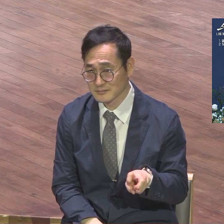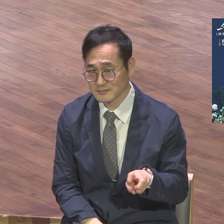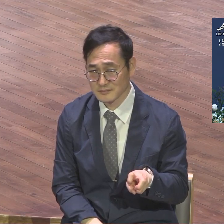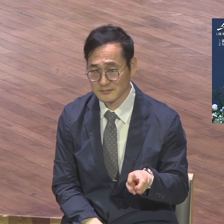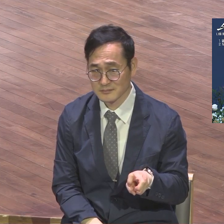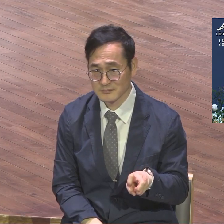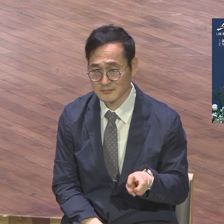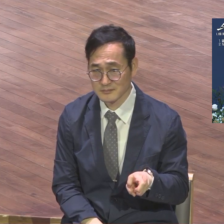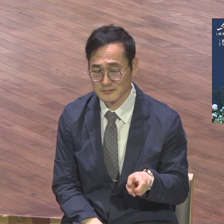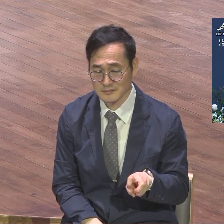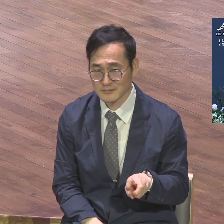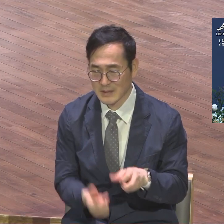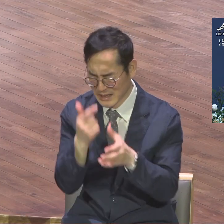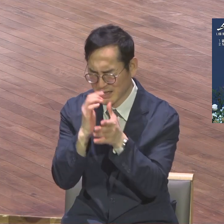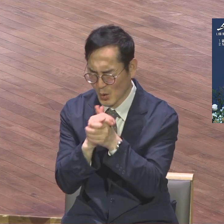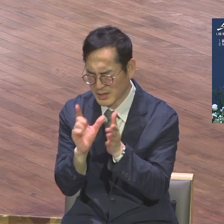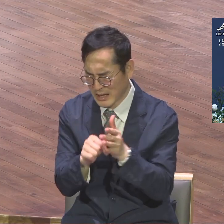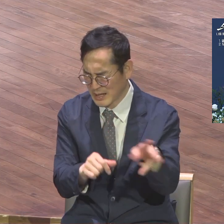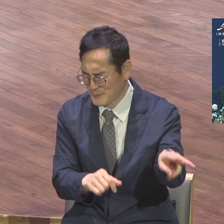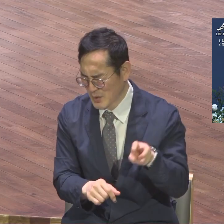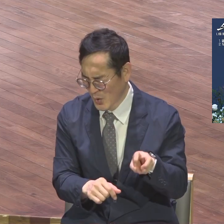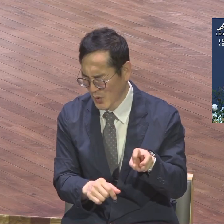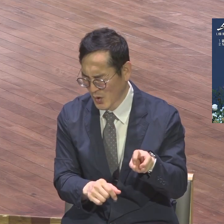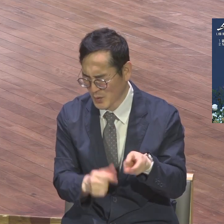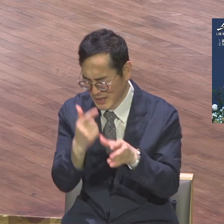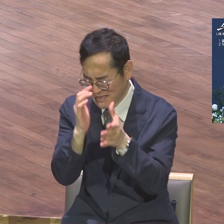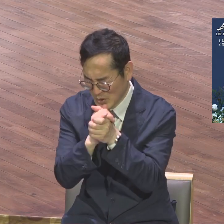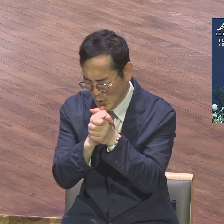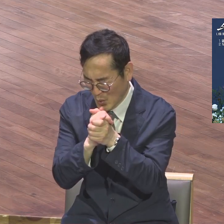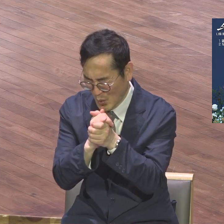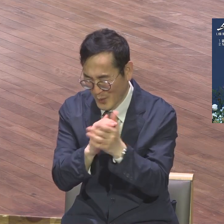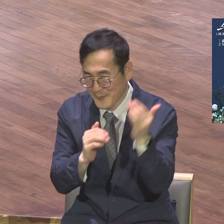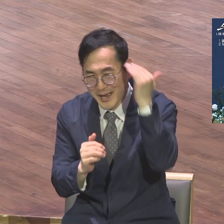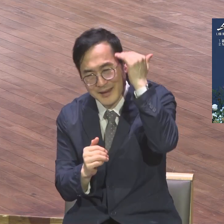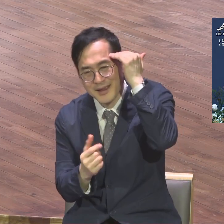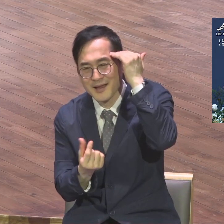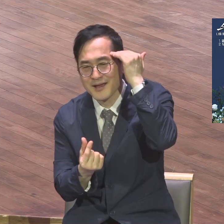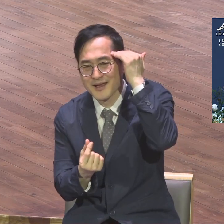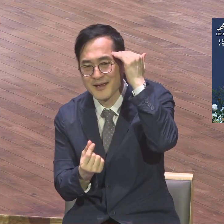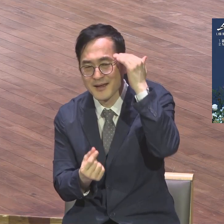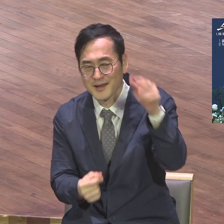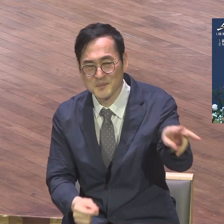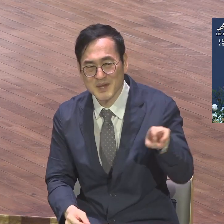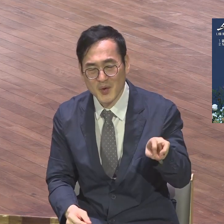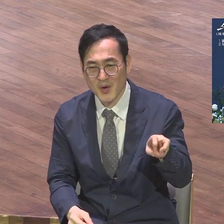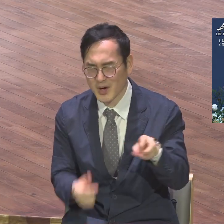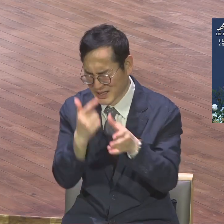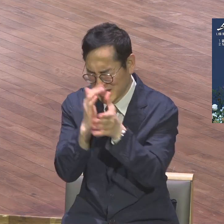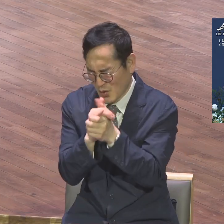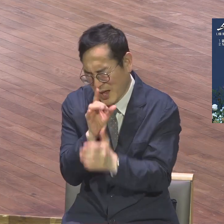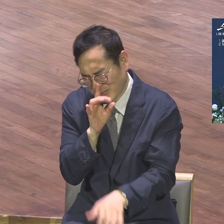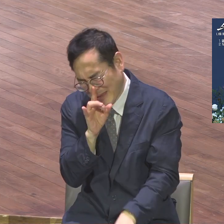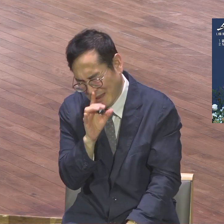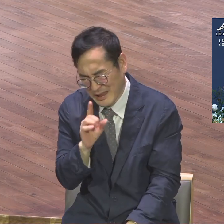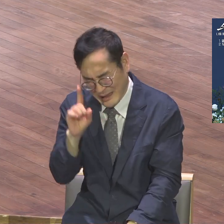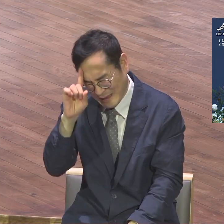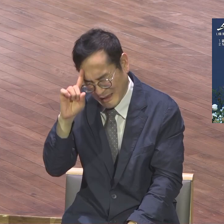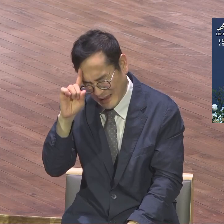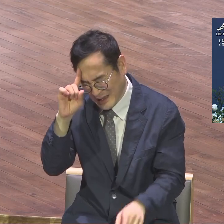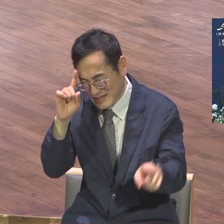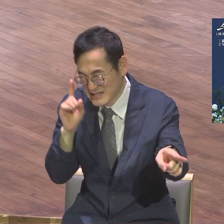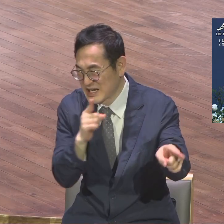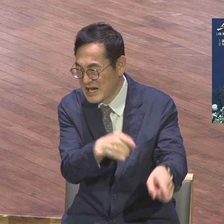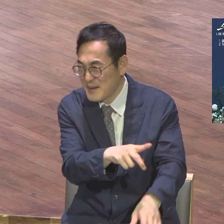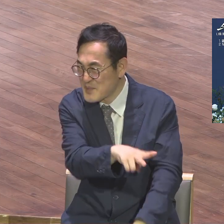기도를 결정적으로 방해하는 요소가 돼요. 누굴 미워한다. 기도가 안 되죠. 계속 저 인간